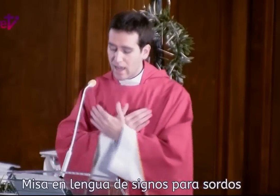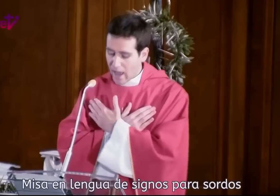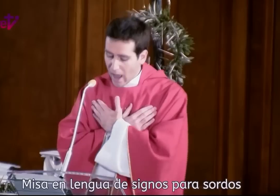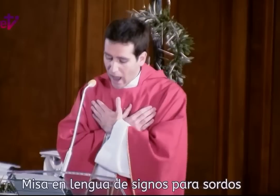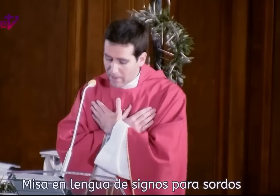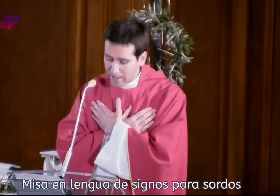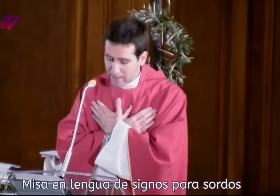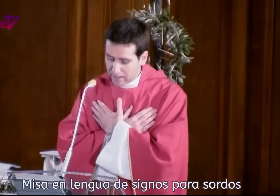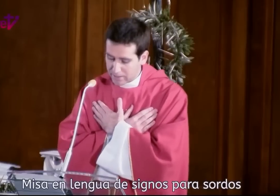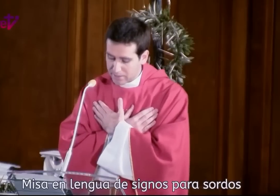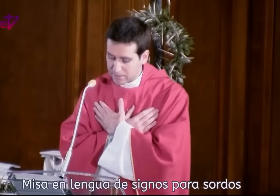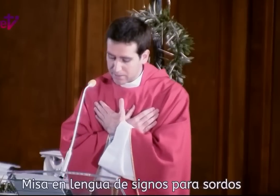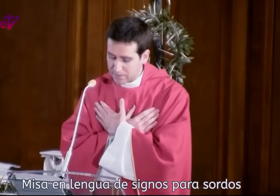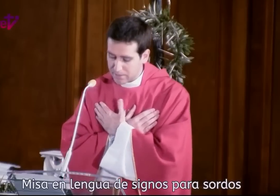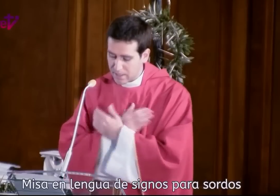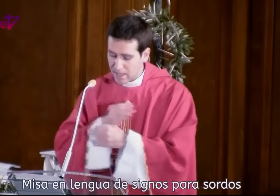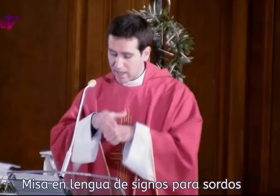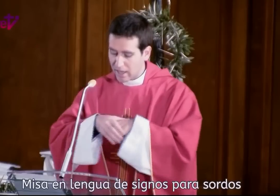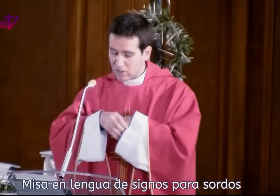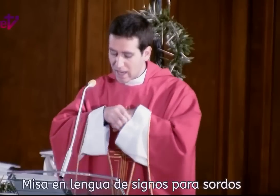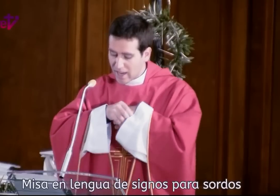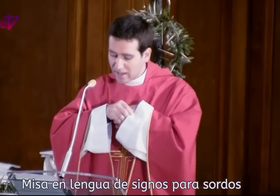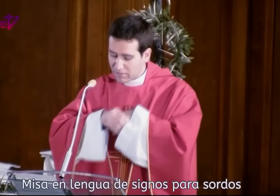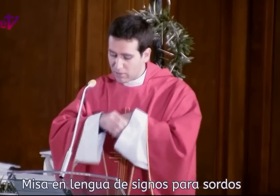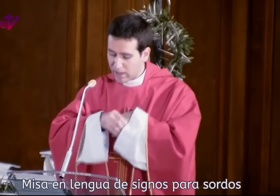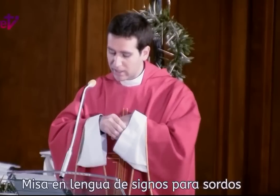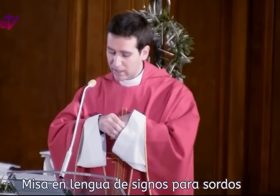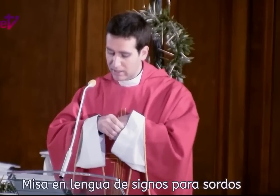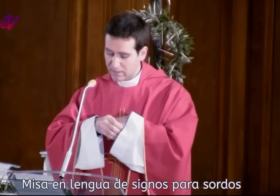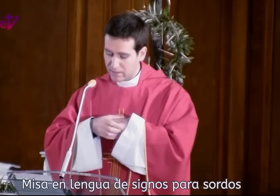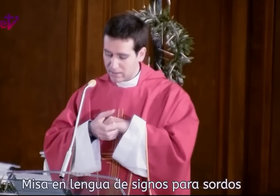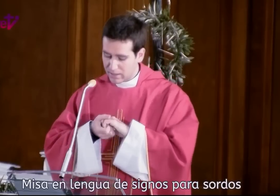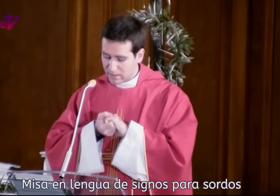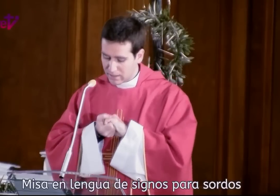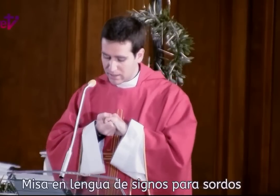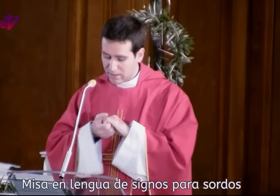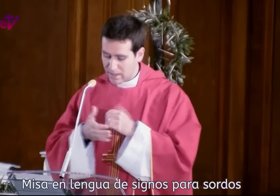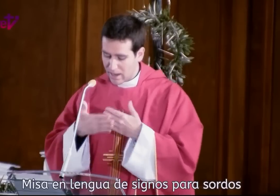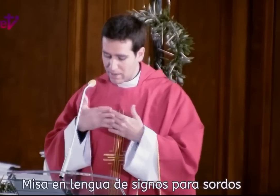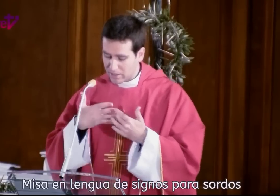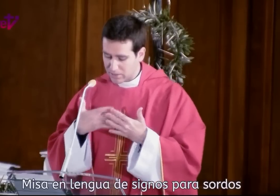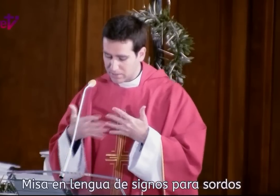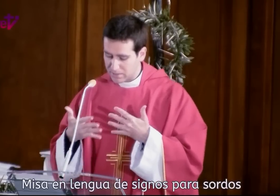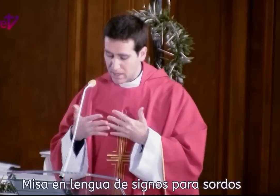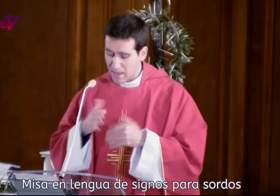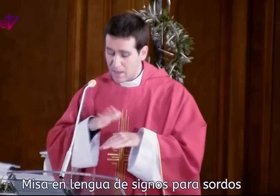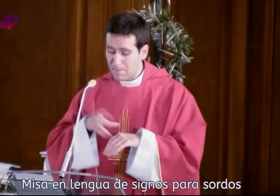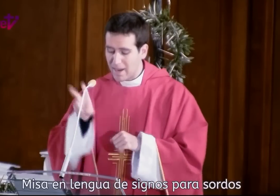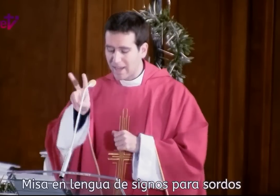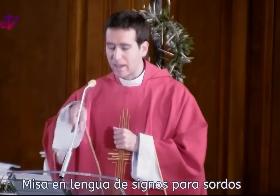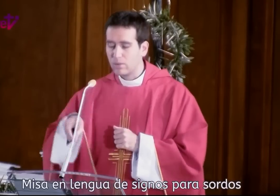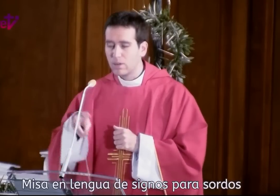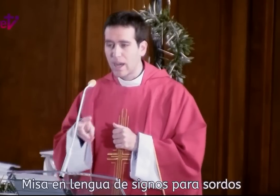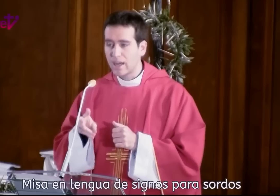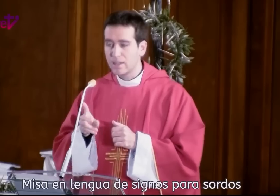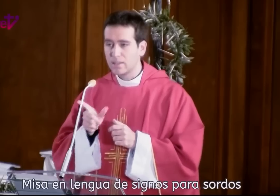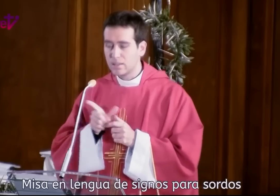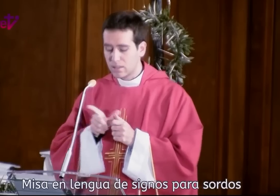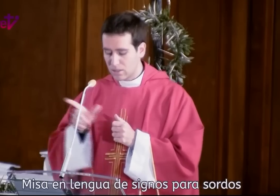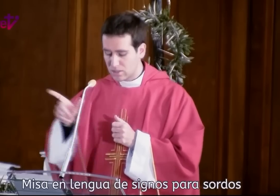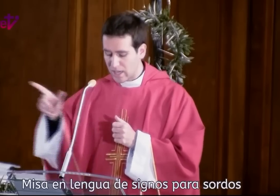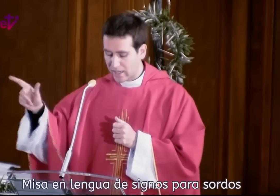Pidámosle a María que nos agarre fuerte de la mano para que